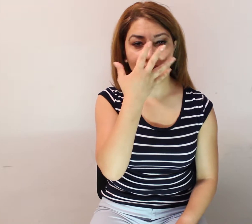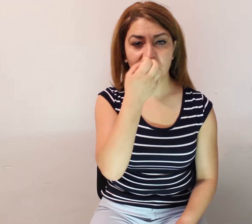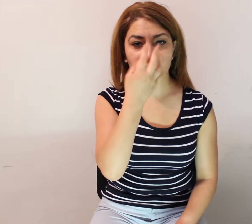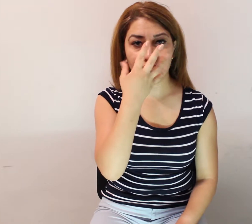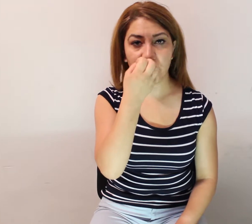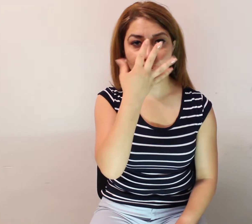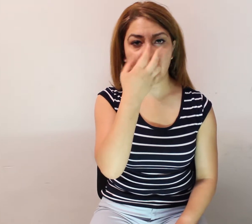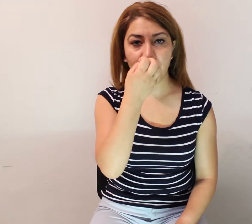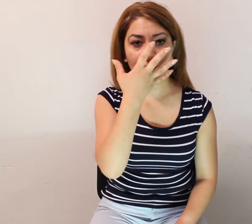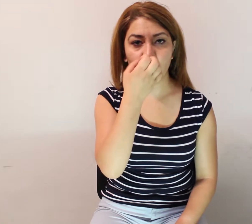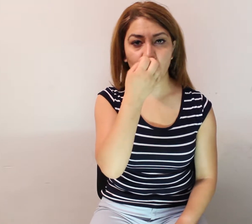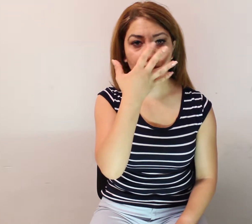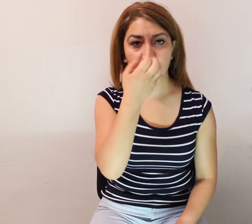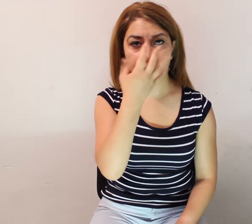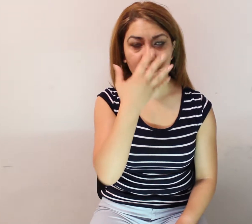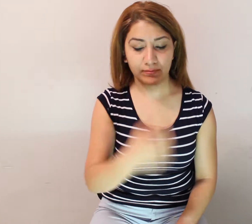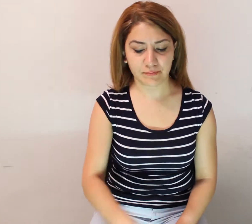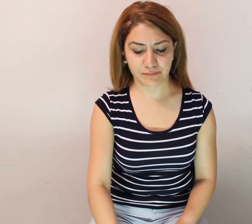ծաղիկ ժեստի նման է Բաքու,